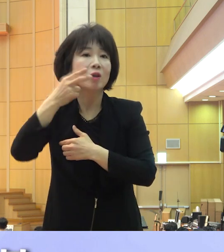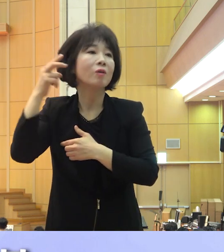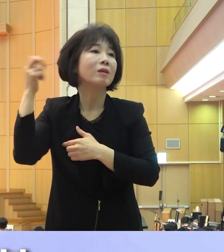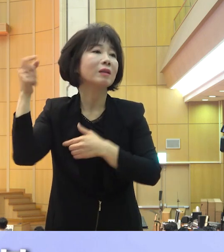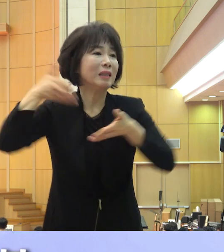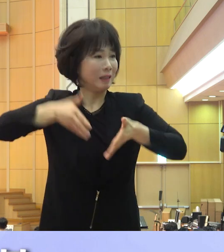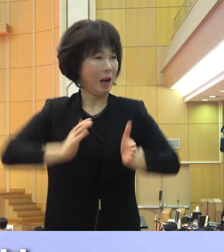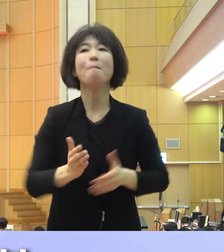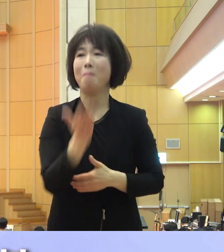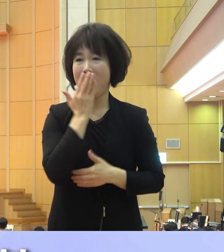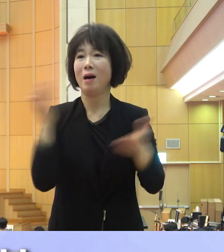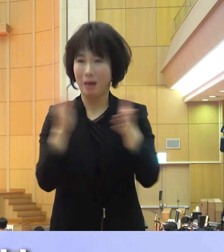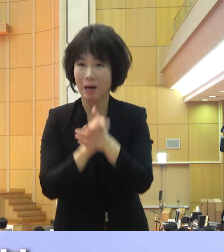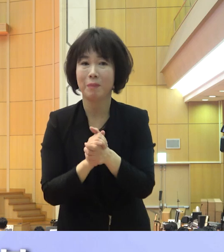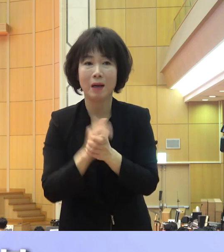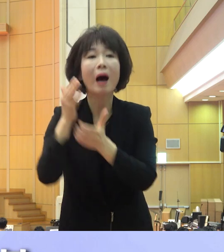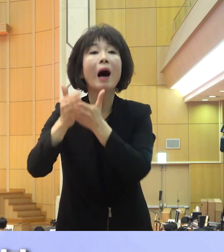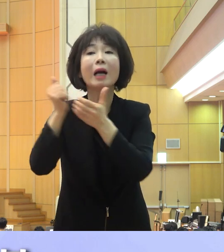것입니다.